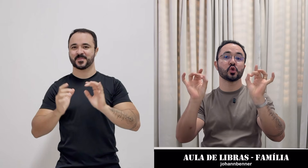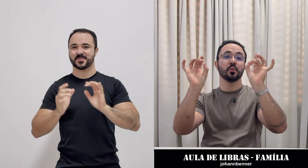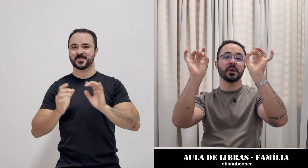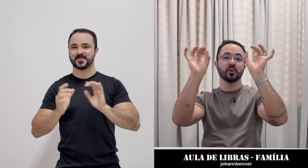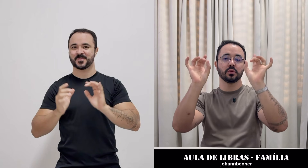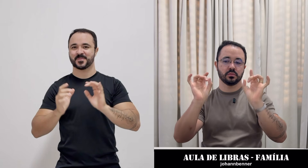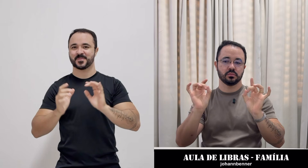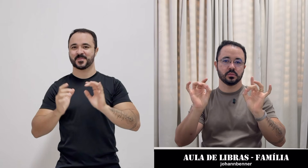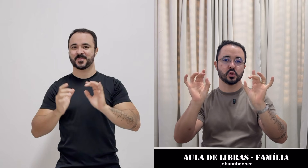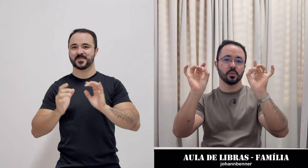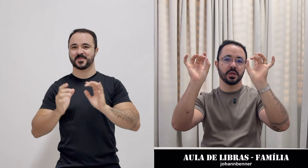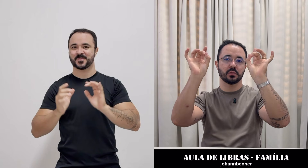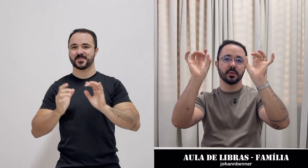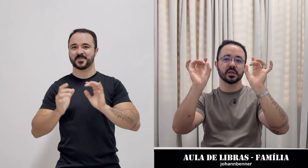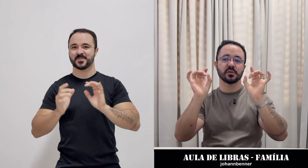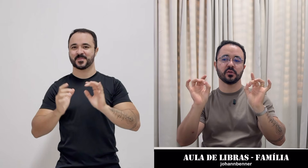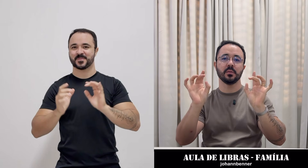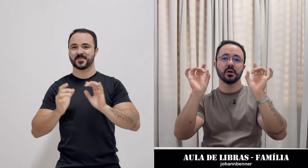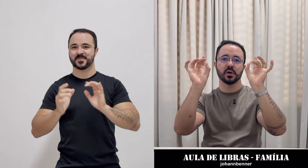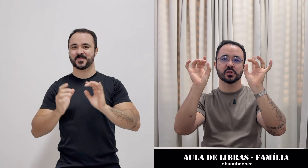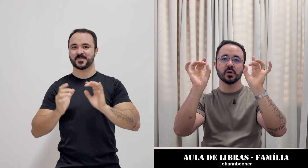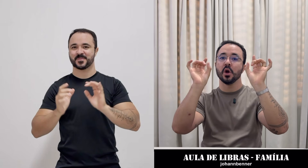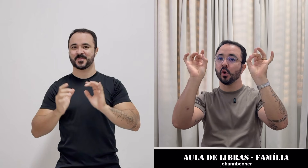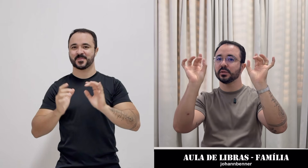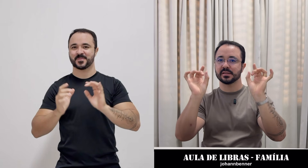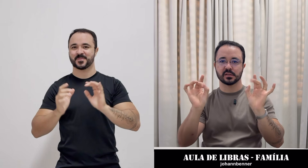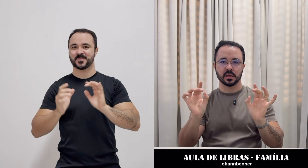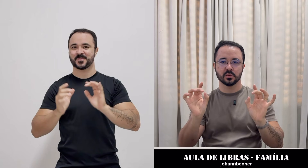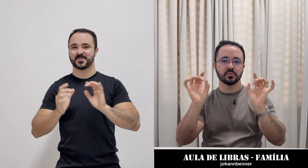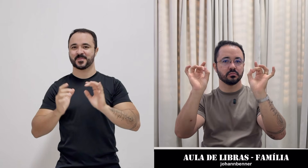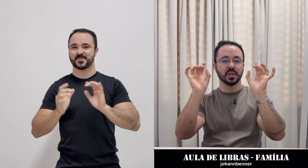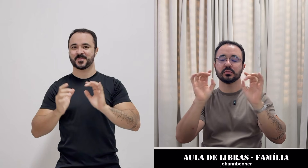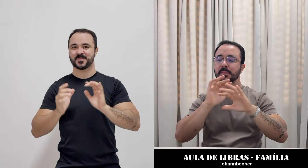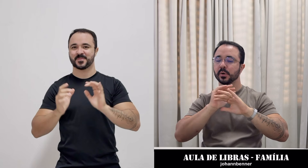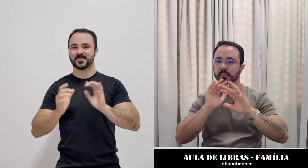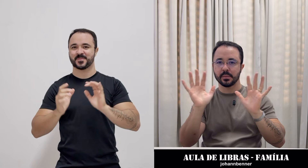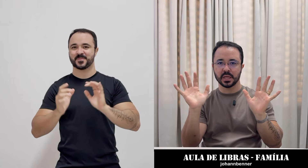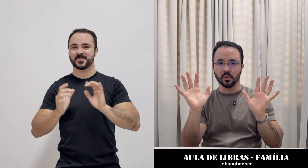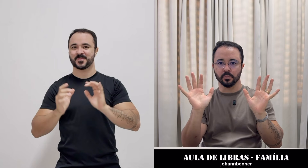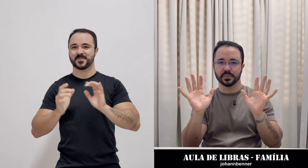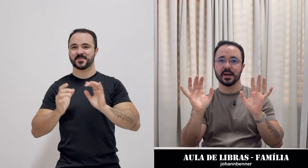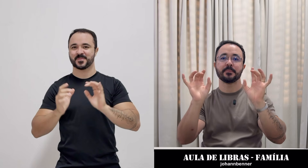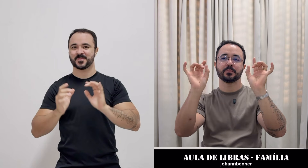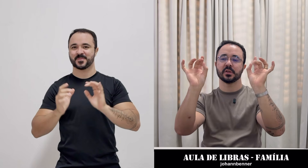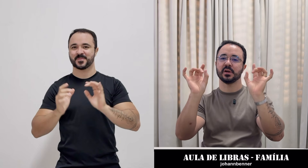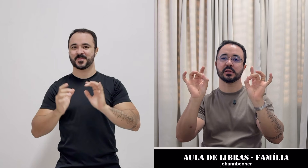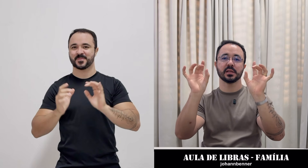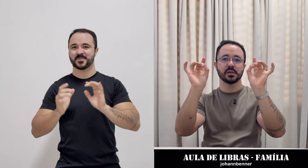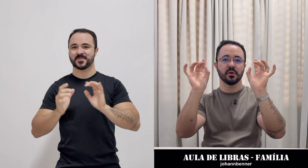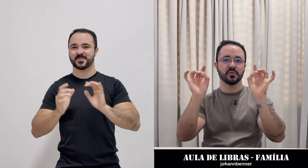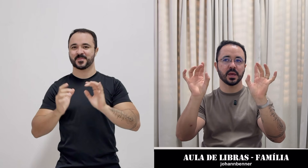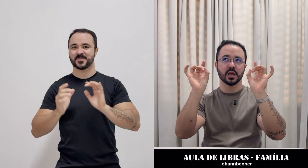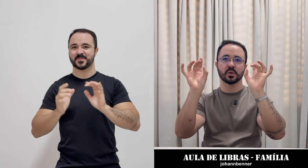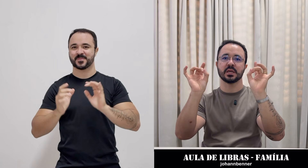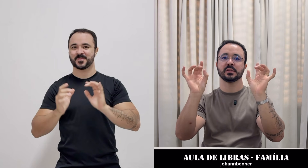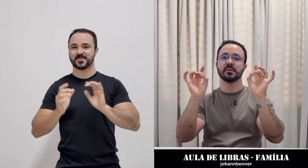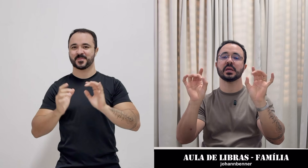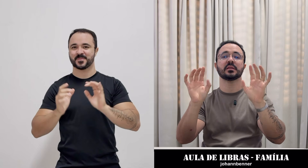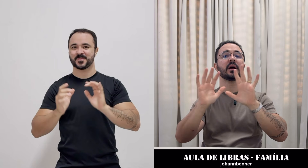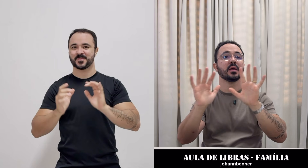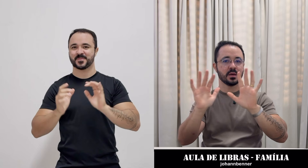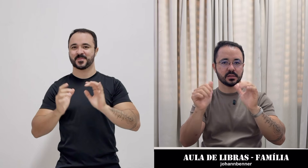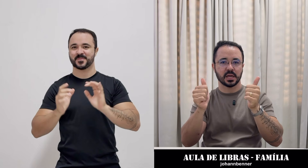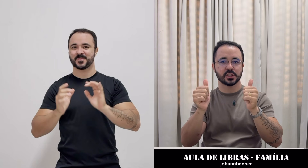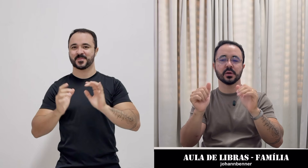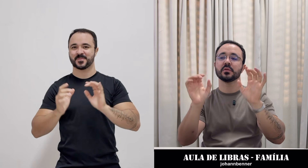fazendo subindo a mão dessa forma, olha só. Ou descendo, não tem problema nenhum, tá? fazendo esse movimento aqui em cima